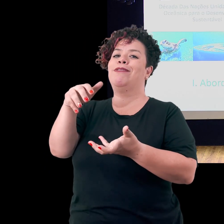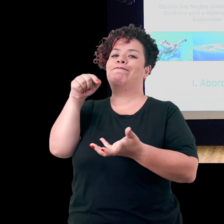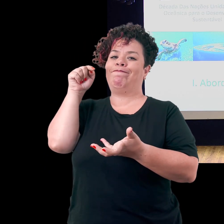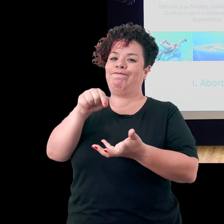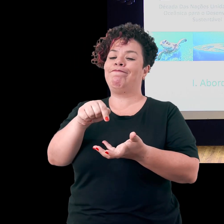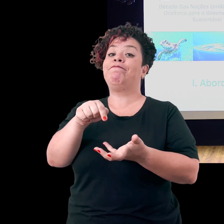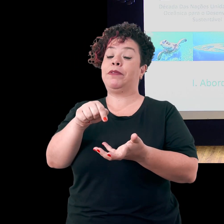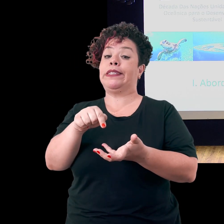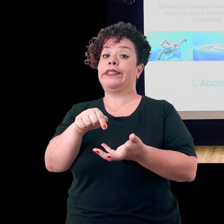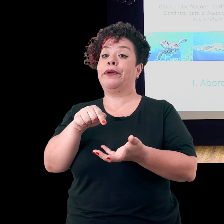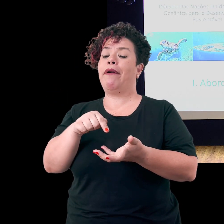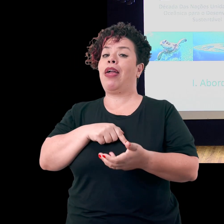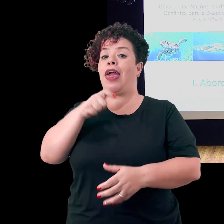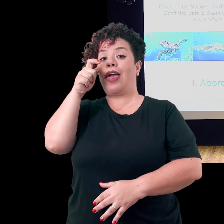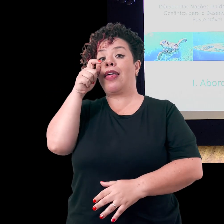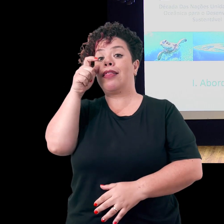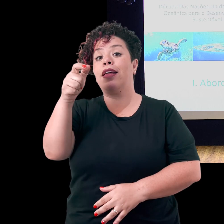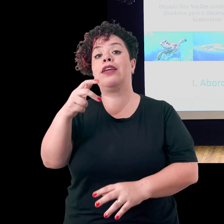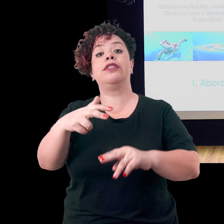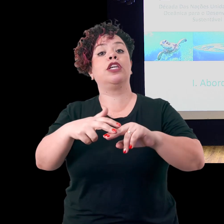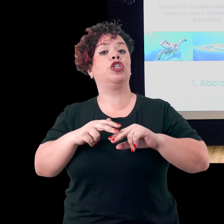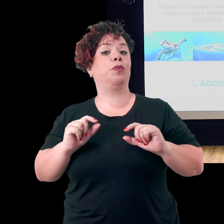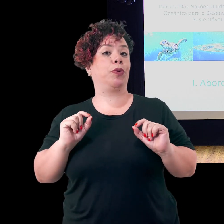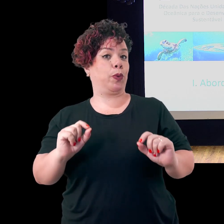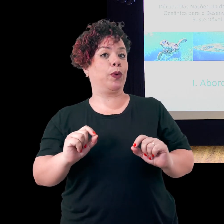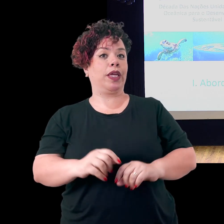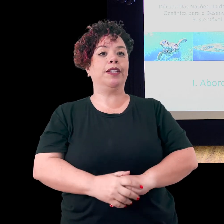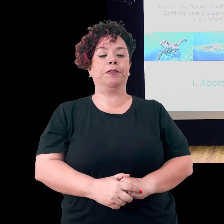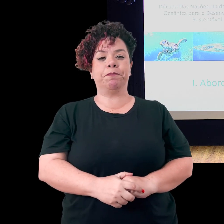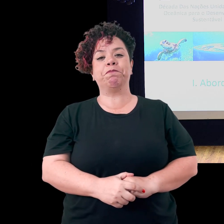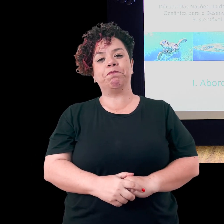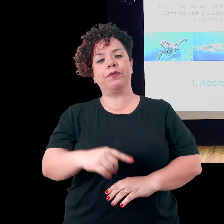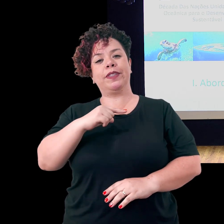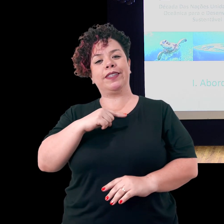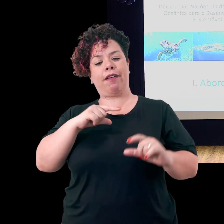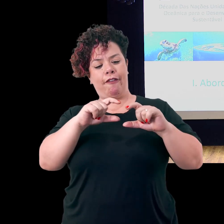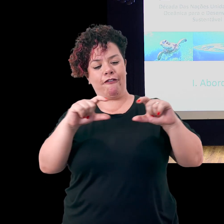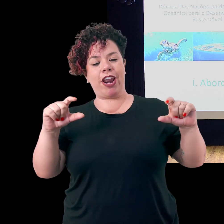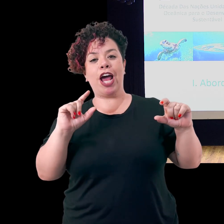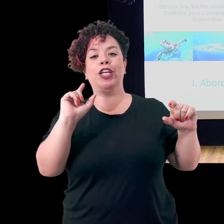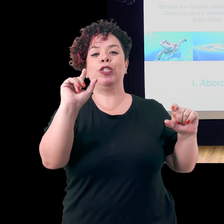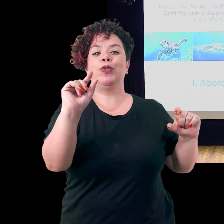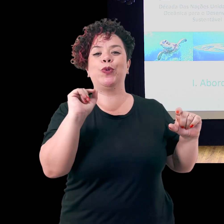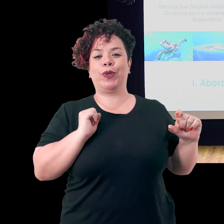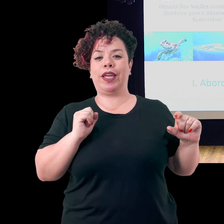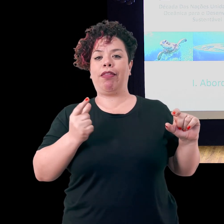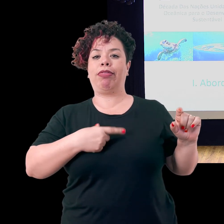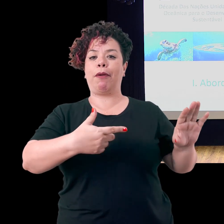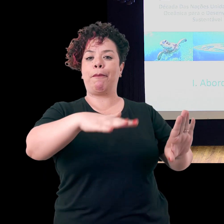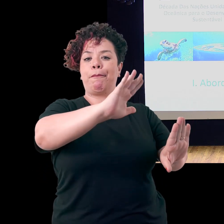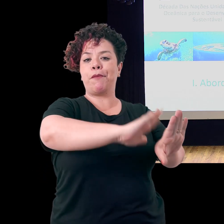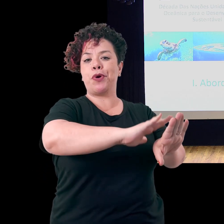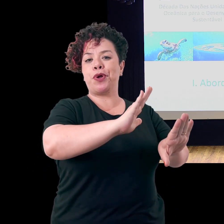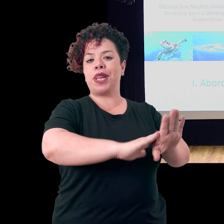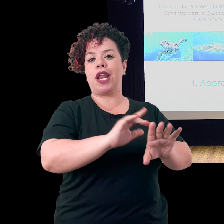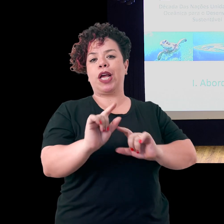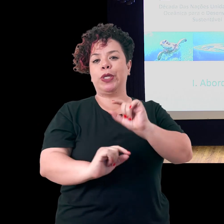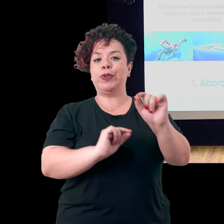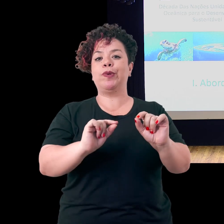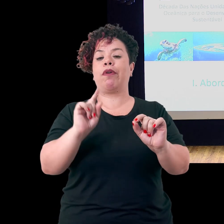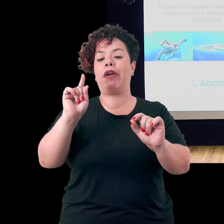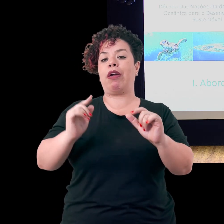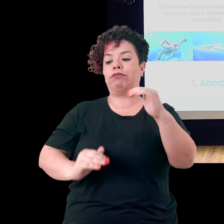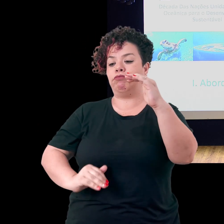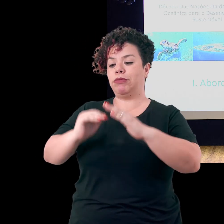nesse aspecto é muito interessante, porque na raiz dessa expressão a gente tem a função, ou uma